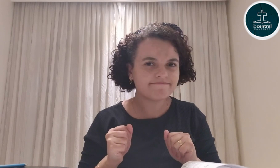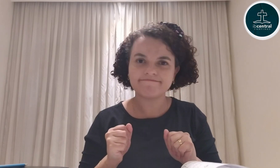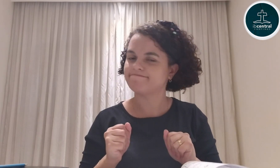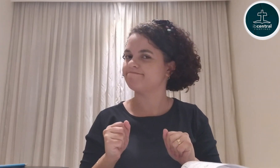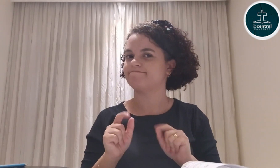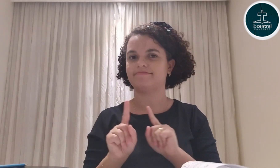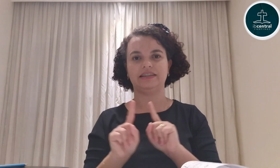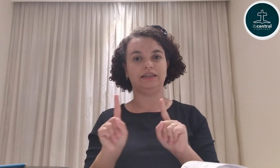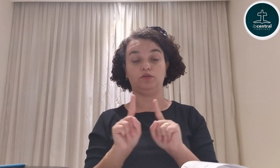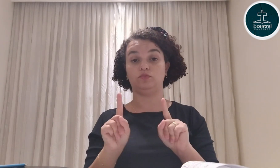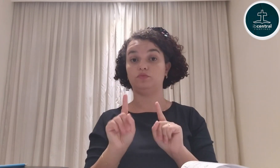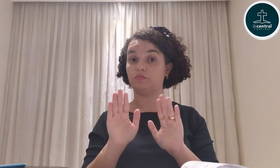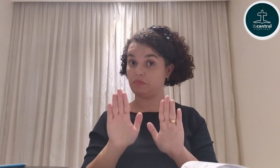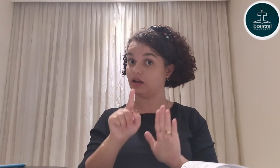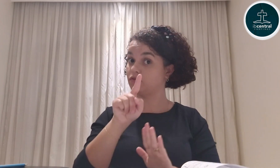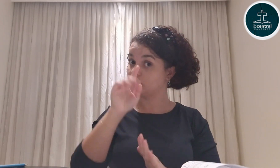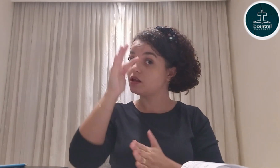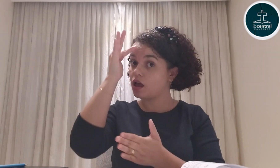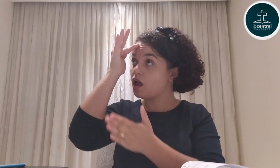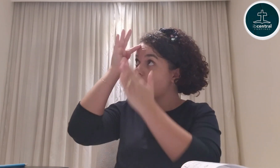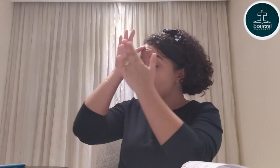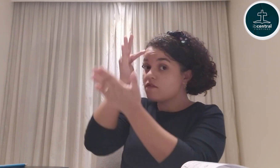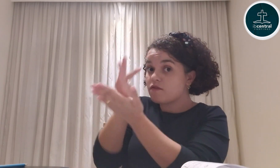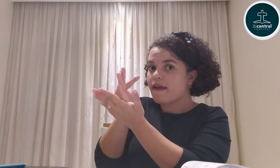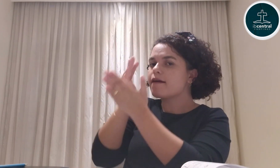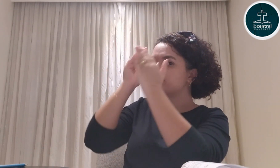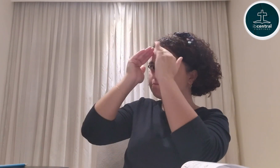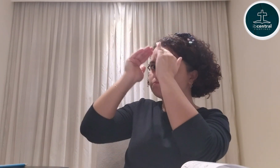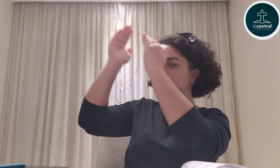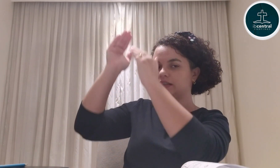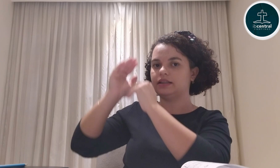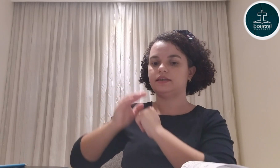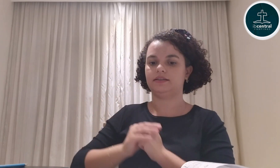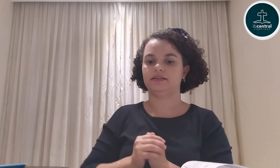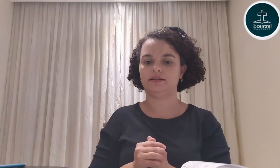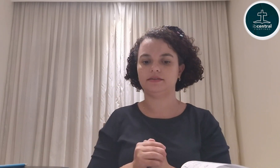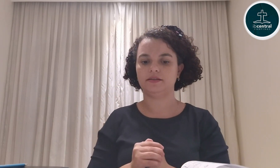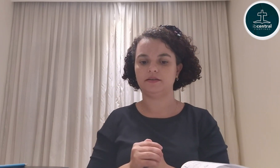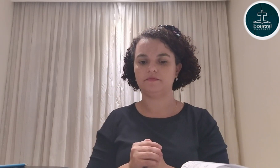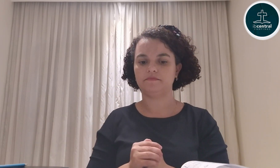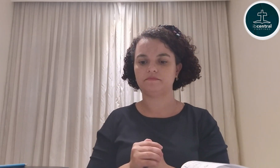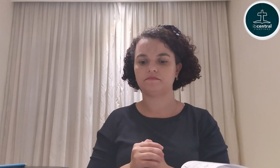assim. Nós nem sempre entendemos tudo, mas com